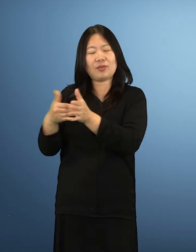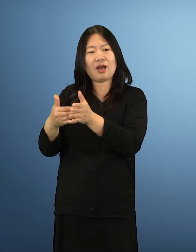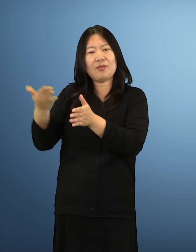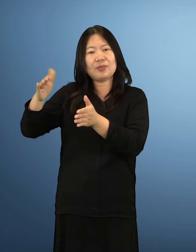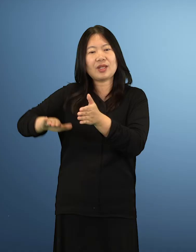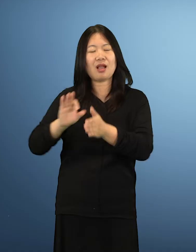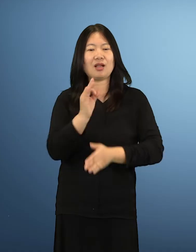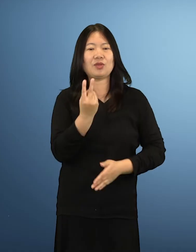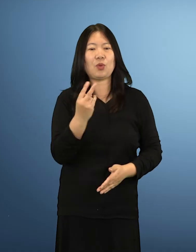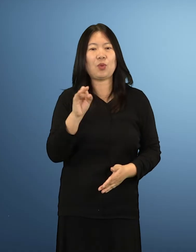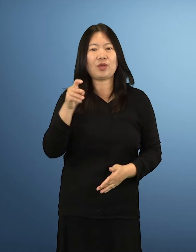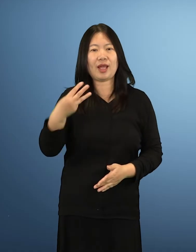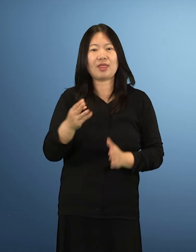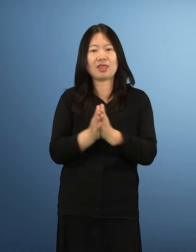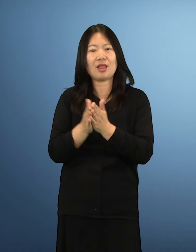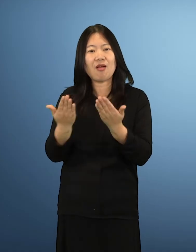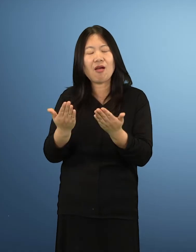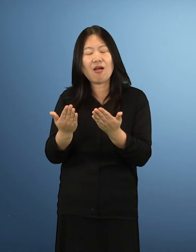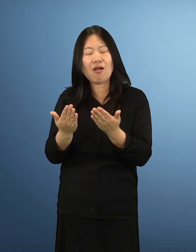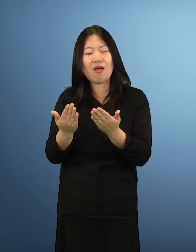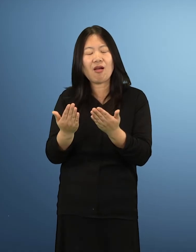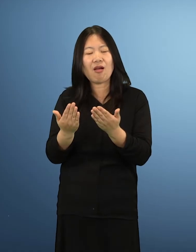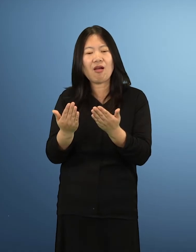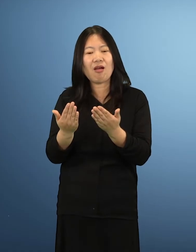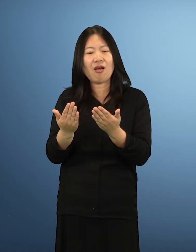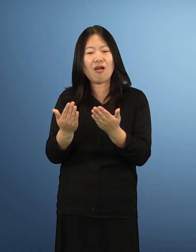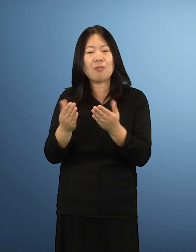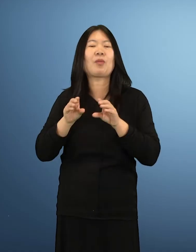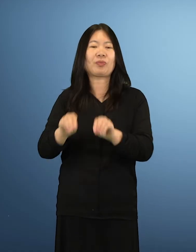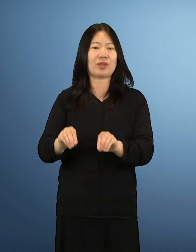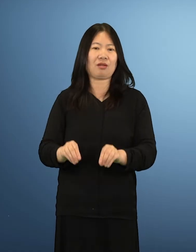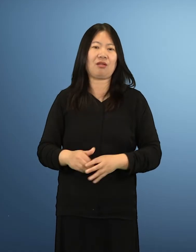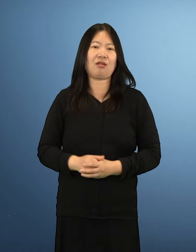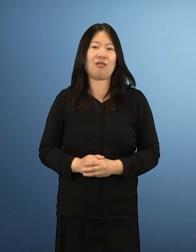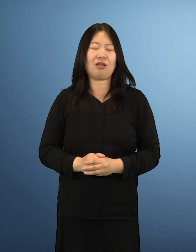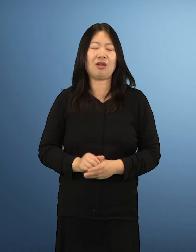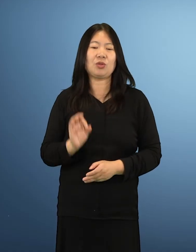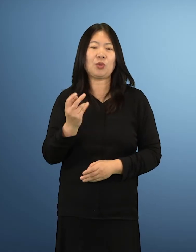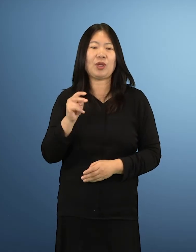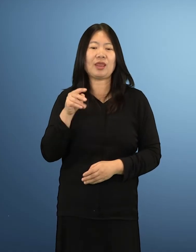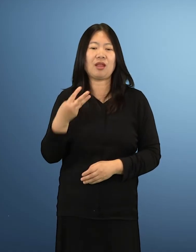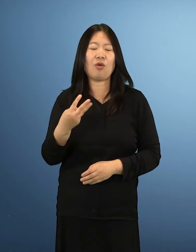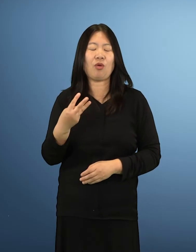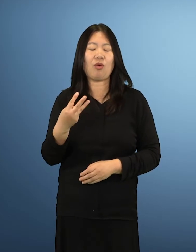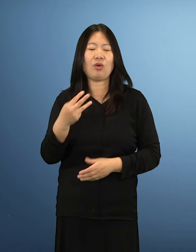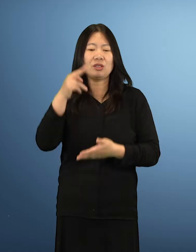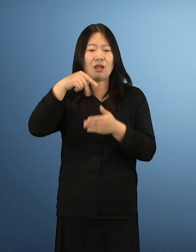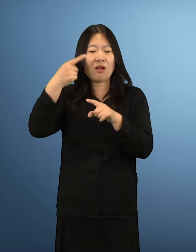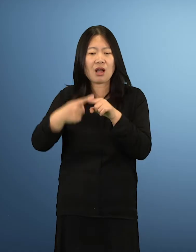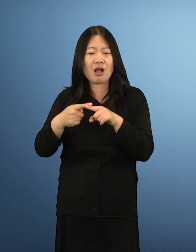근데 요엘서에서 그냥 탁 걸려버렸어요. 요엘서에서.